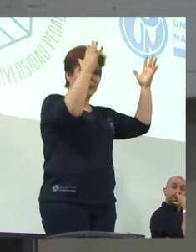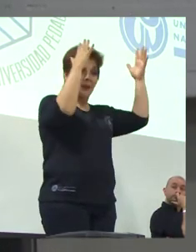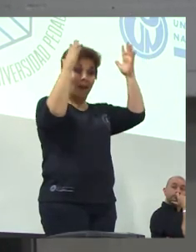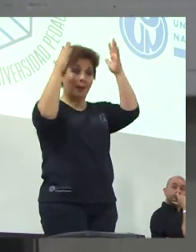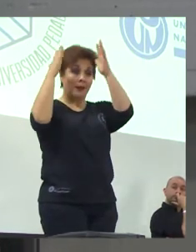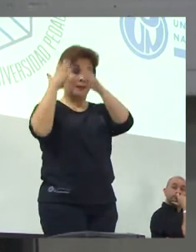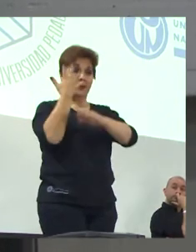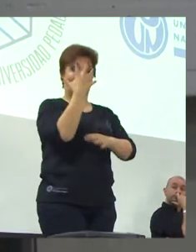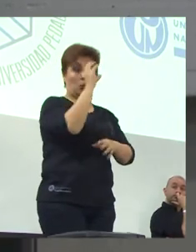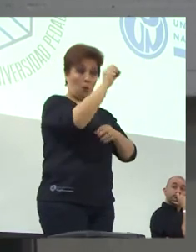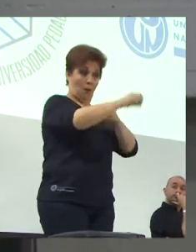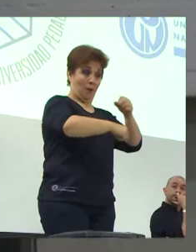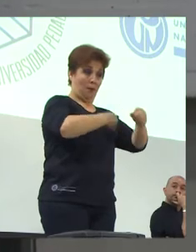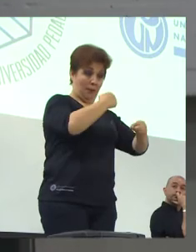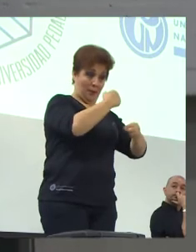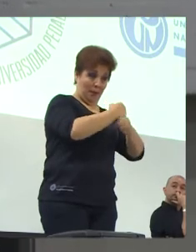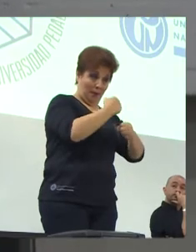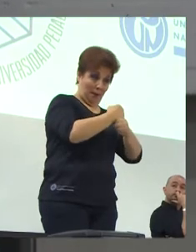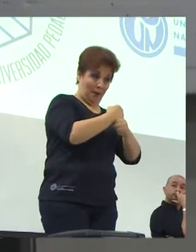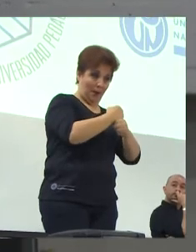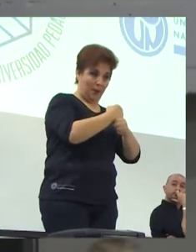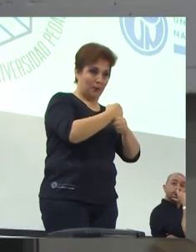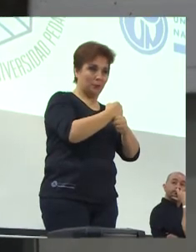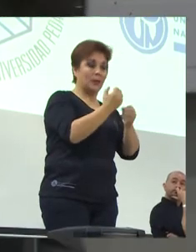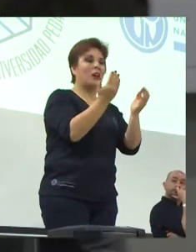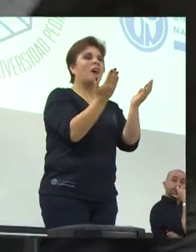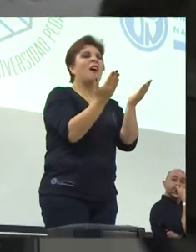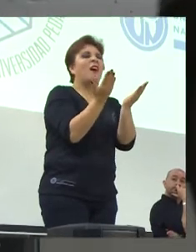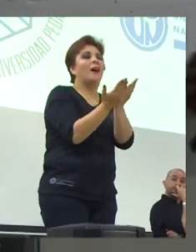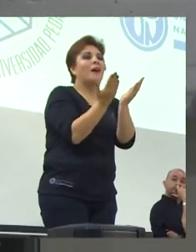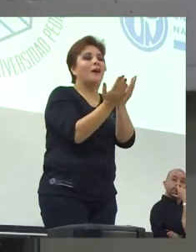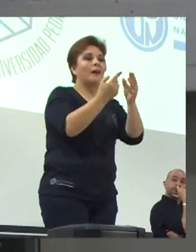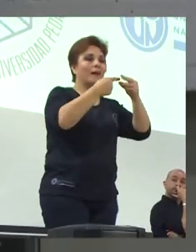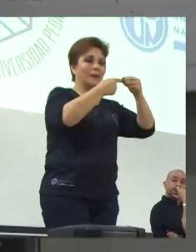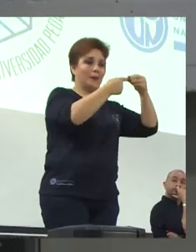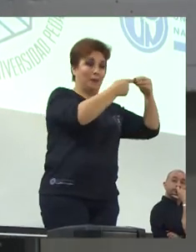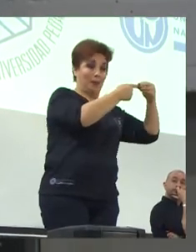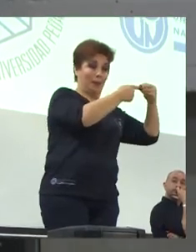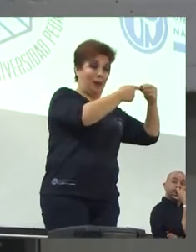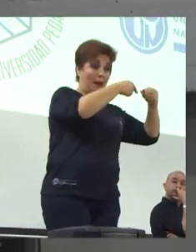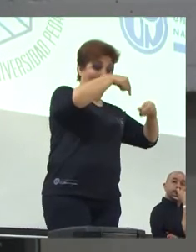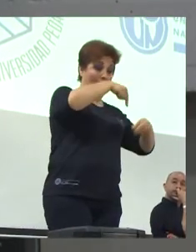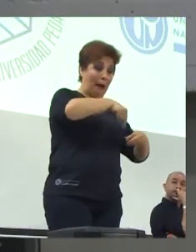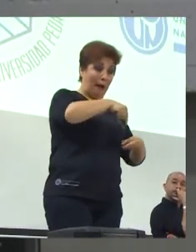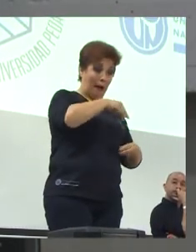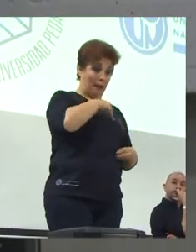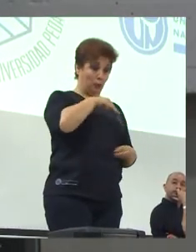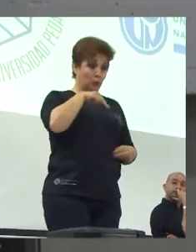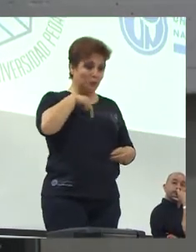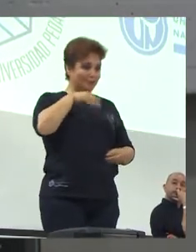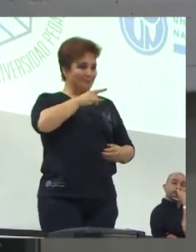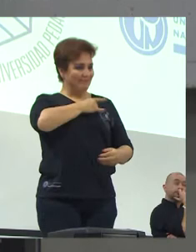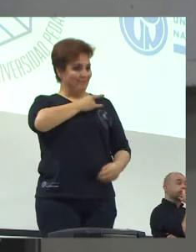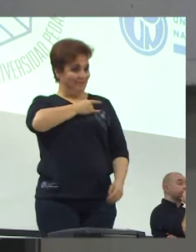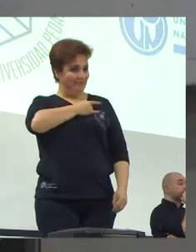programa en educación especial de nuestra universidad